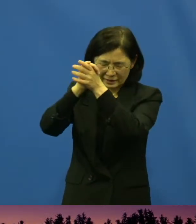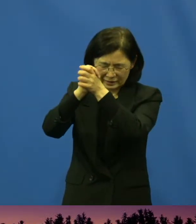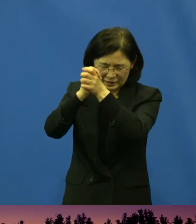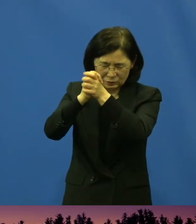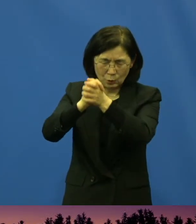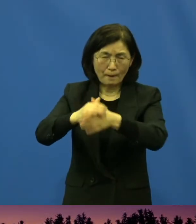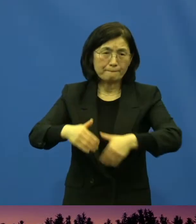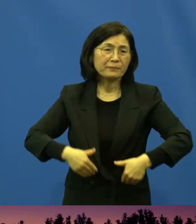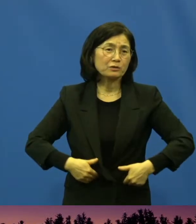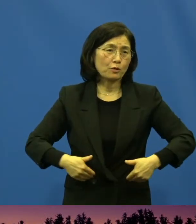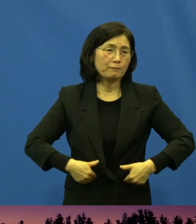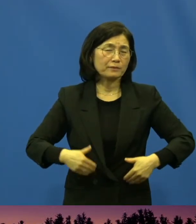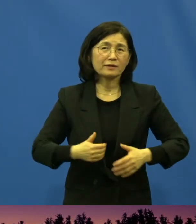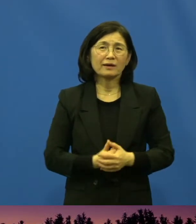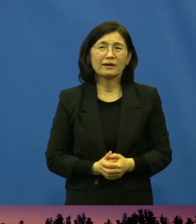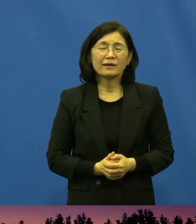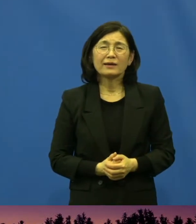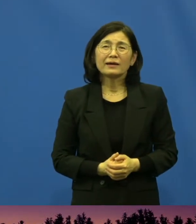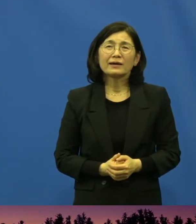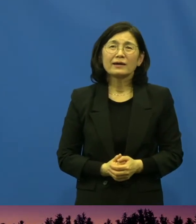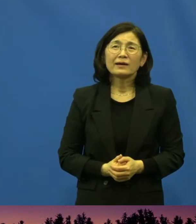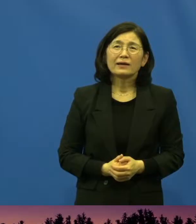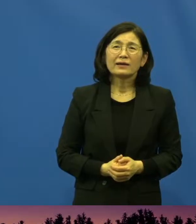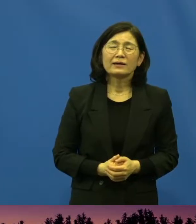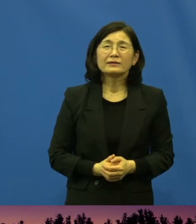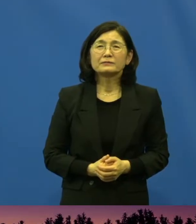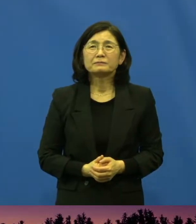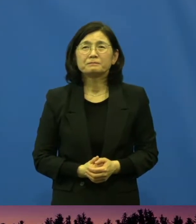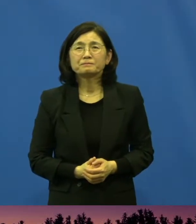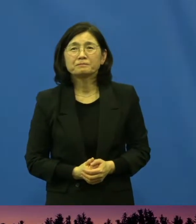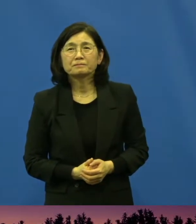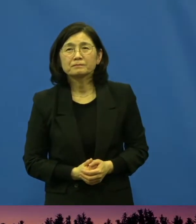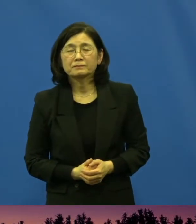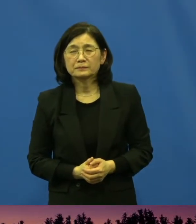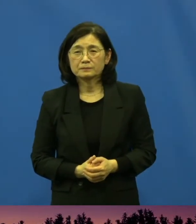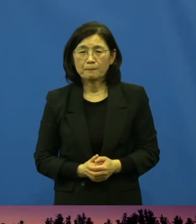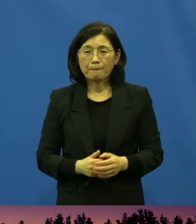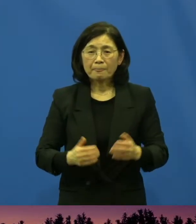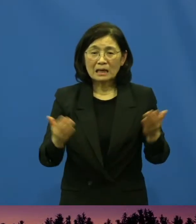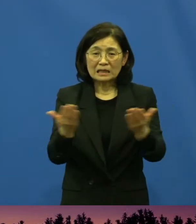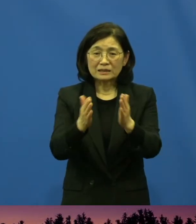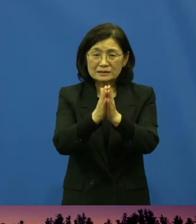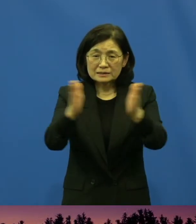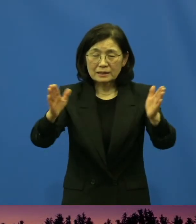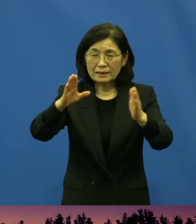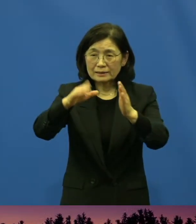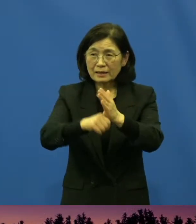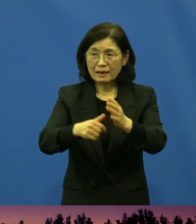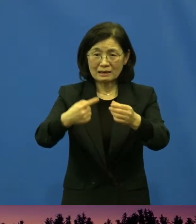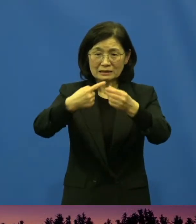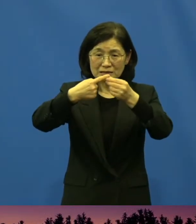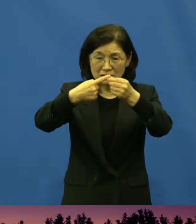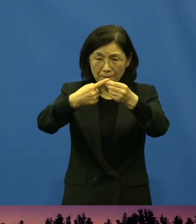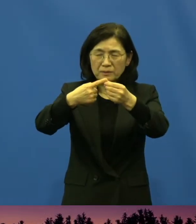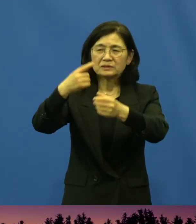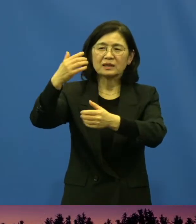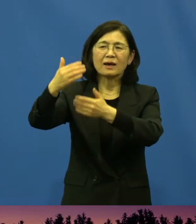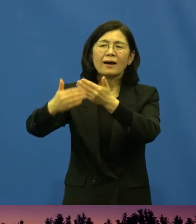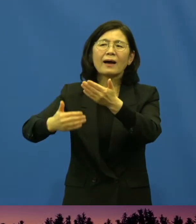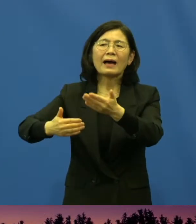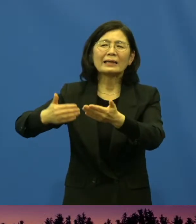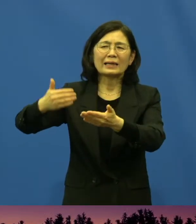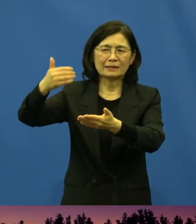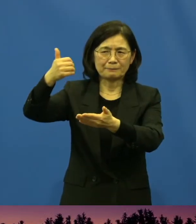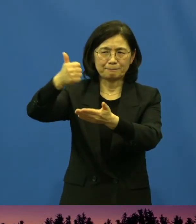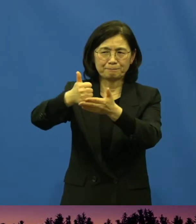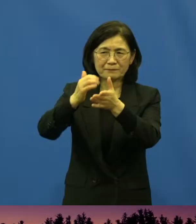안 해요, 여러분. 항상 하나님이 첫 자리에 와야 돼요. 여러분, 나는 하나님 없이